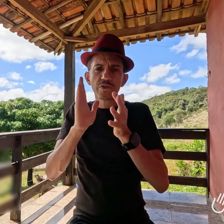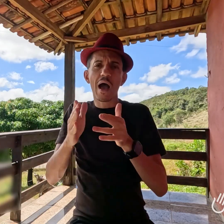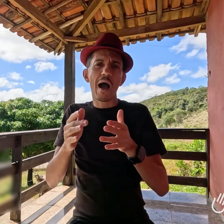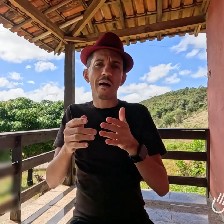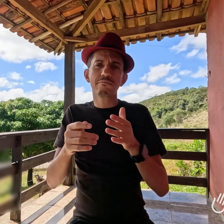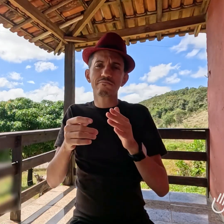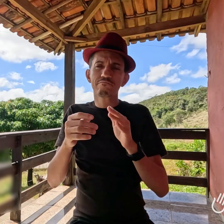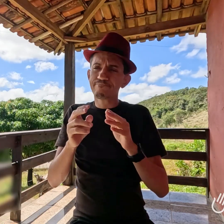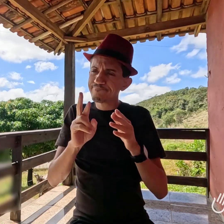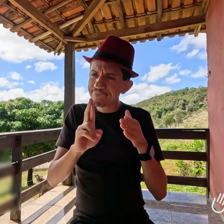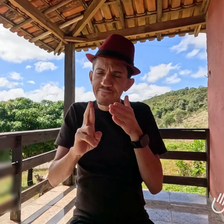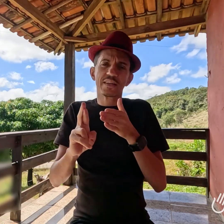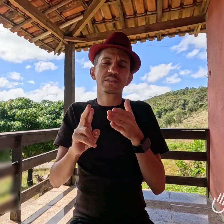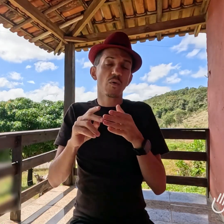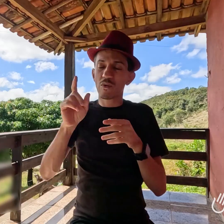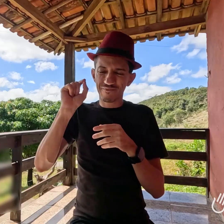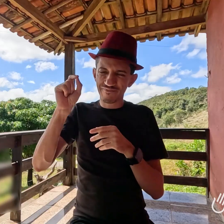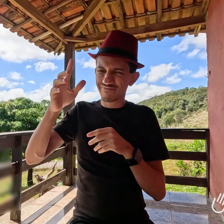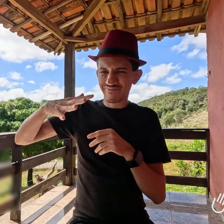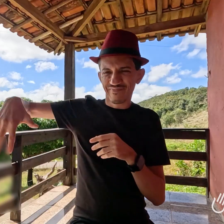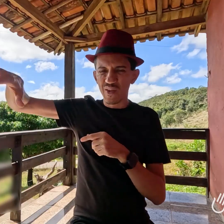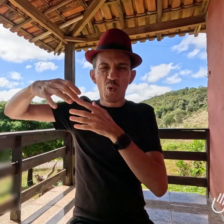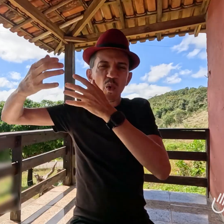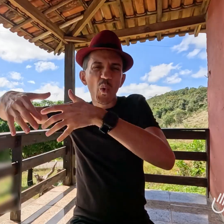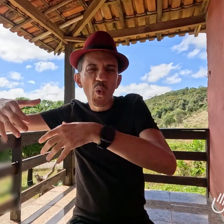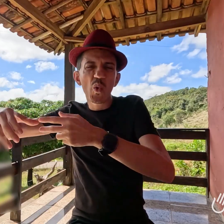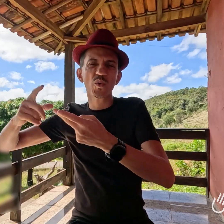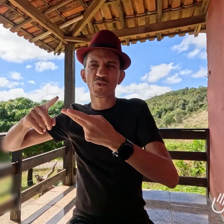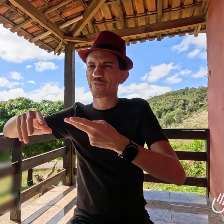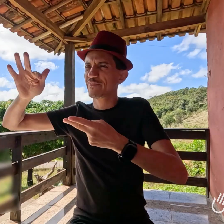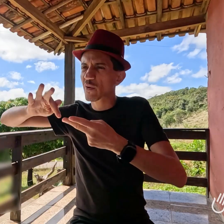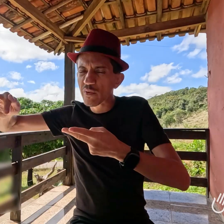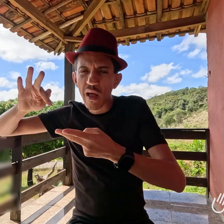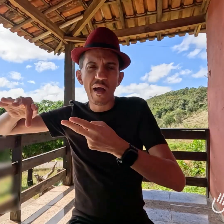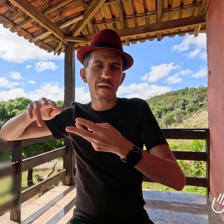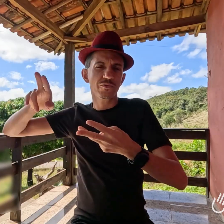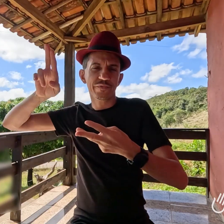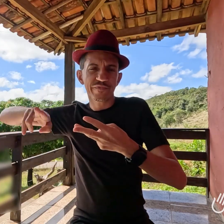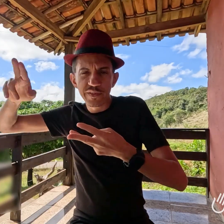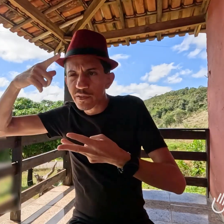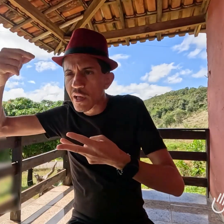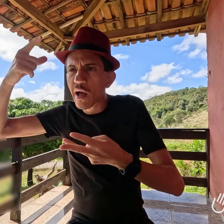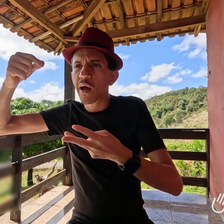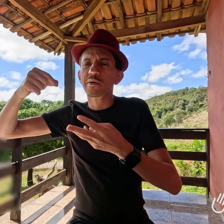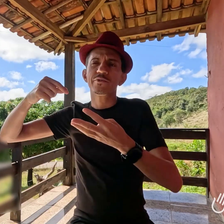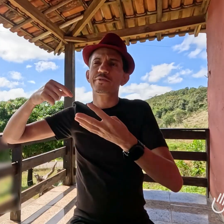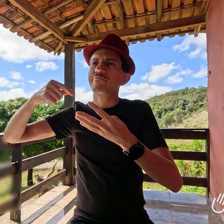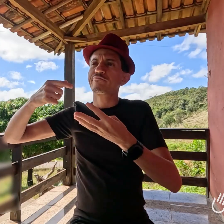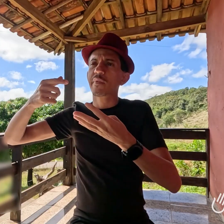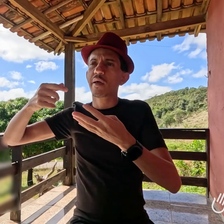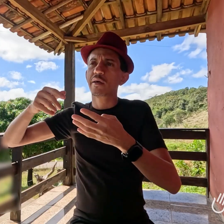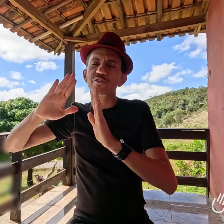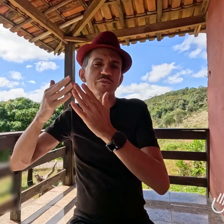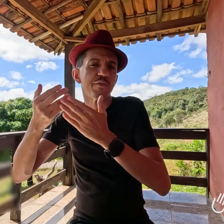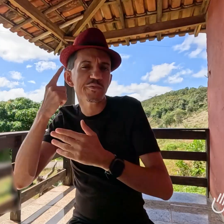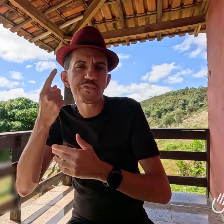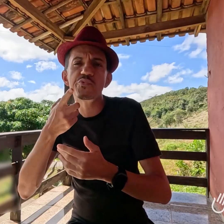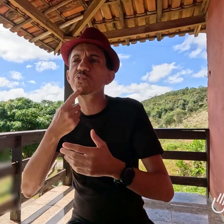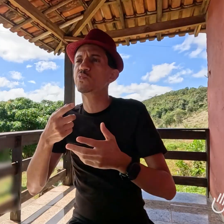escrita de sinais, ou buscando tirar dúvidas, e muitas vezes eu vejo que essas perguntas já foram respondidas em nossos